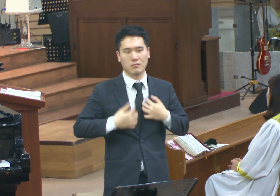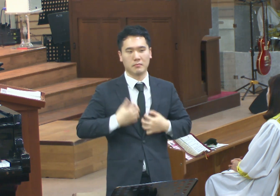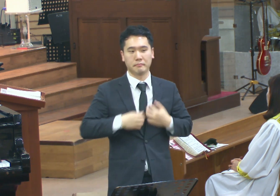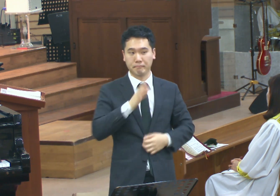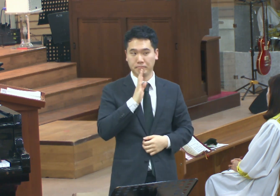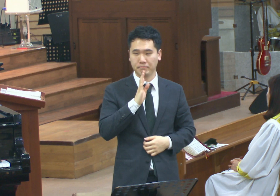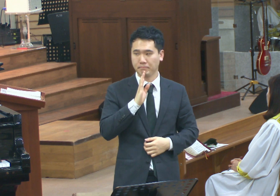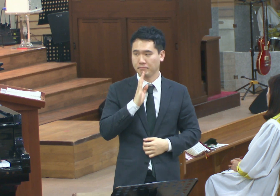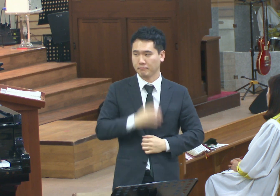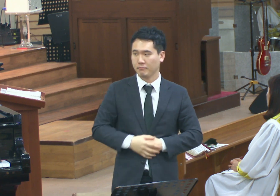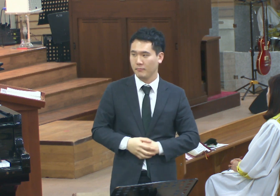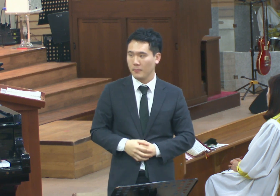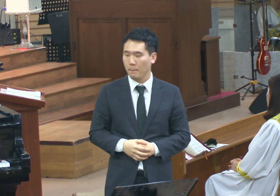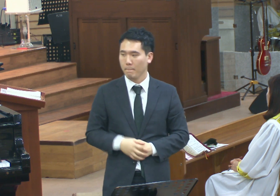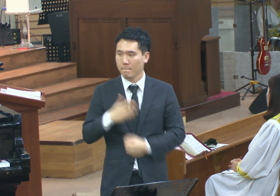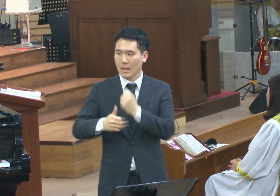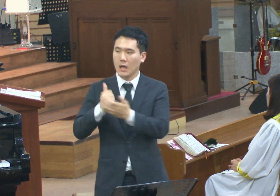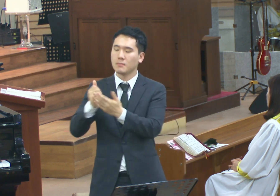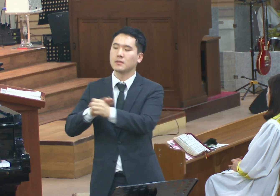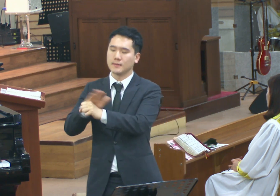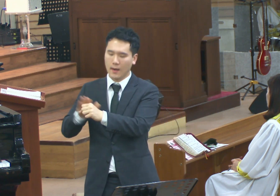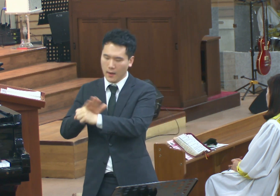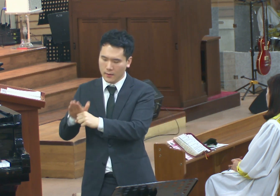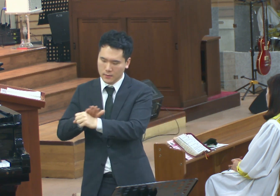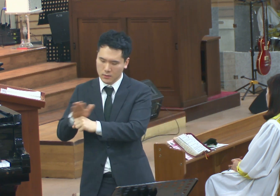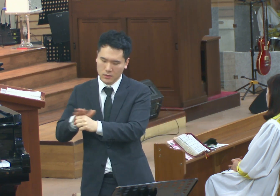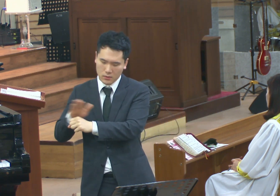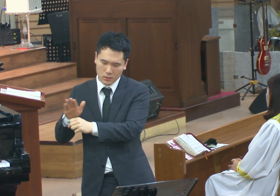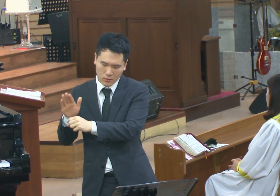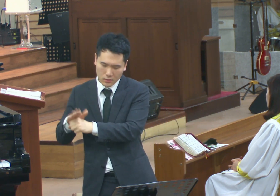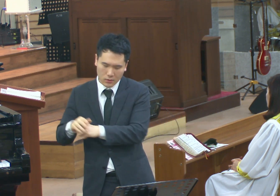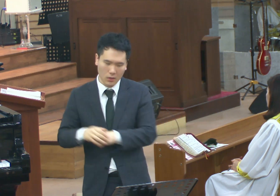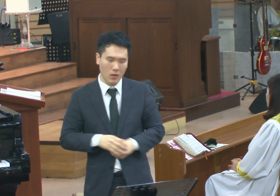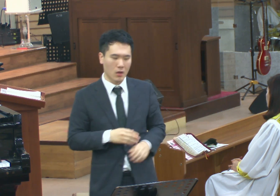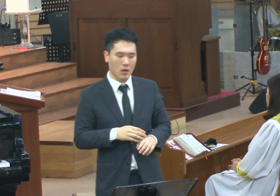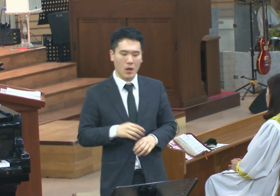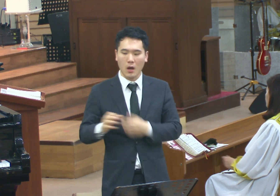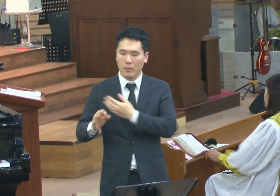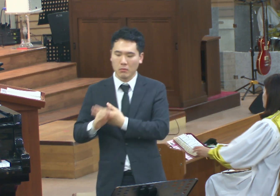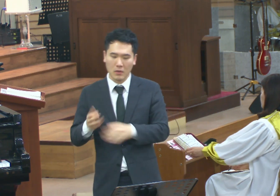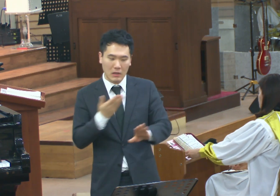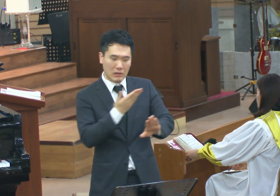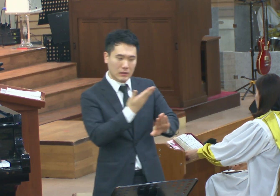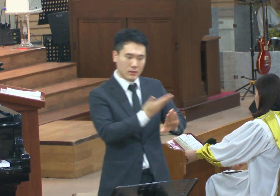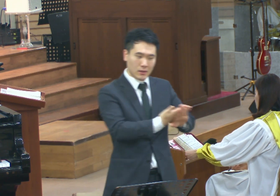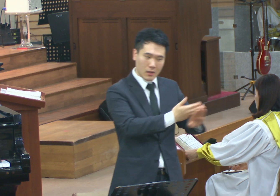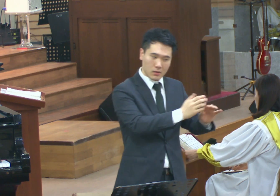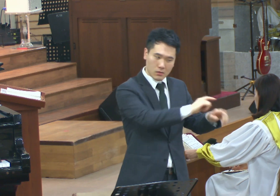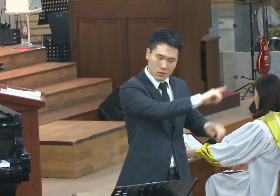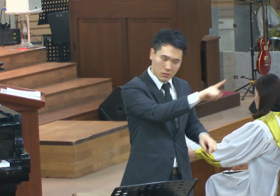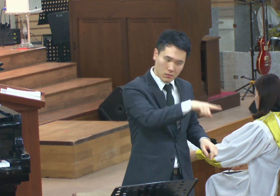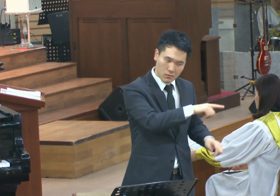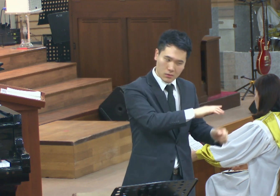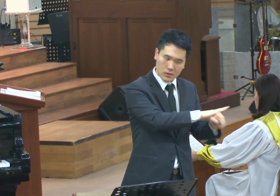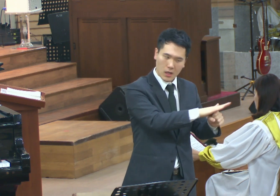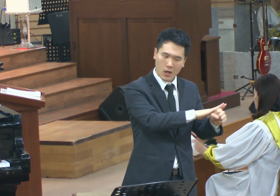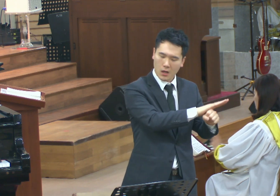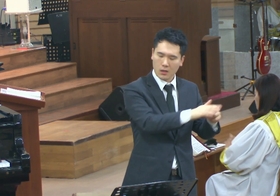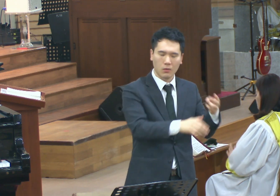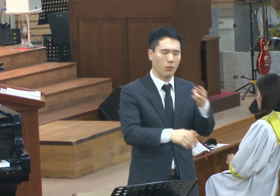중요한 것은 다른 사랑의 대상을 두지 않는 거예요. 요한일서 2장 15절 한번 더 앞에 보시고